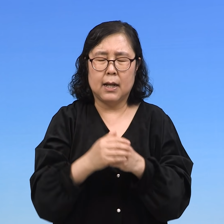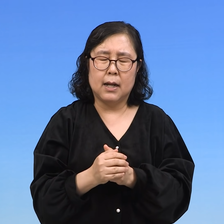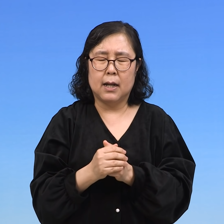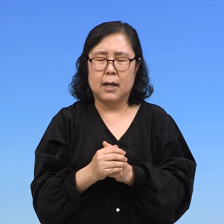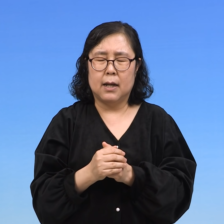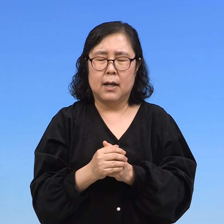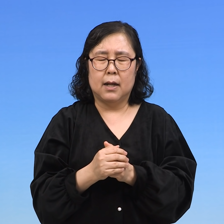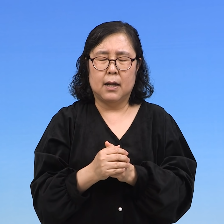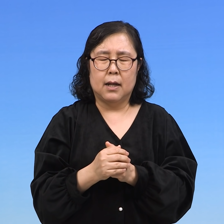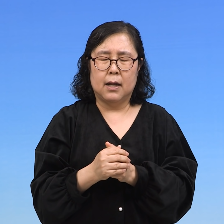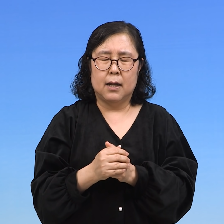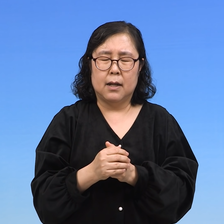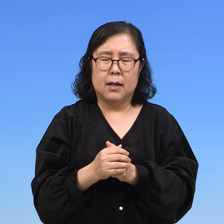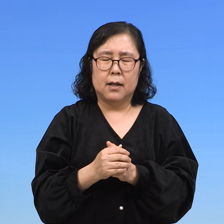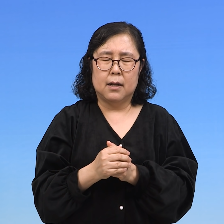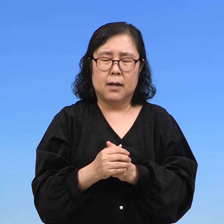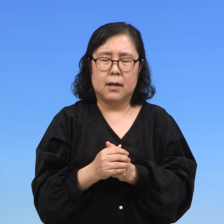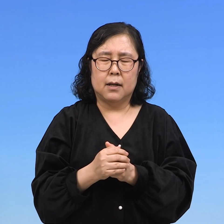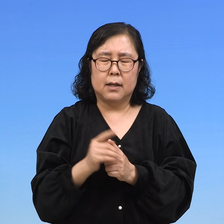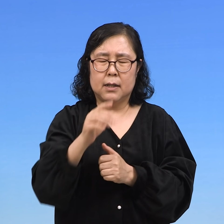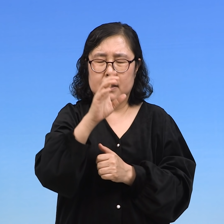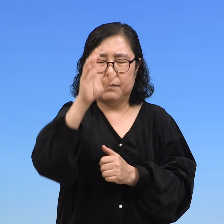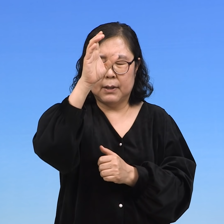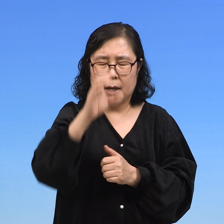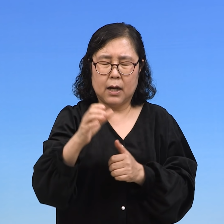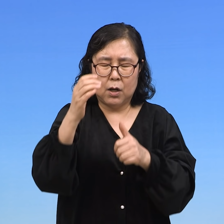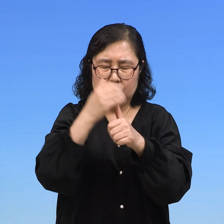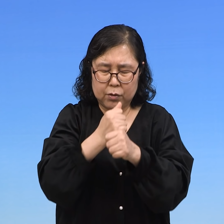그 은혜에 곧